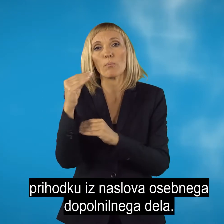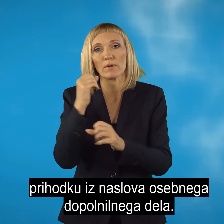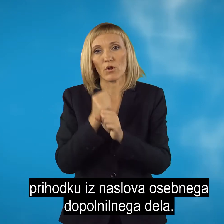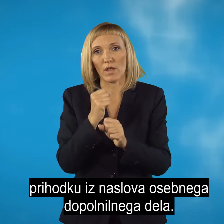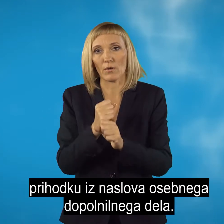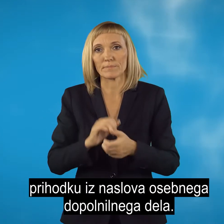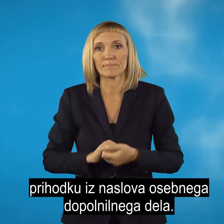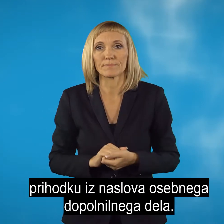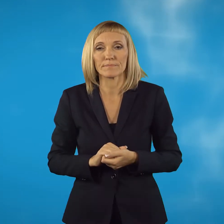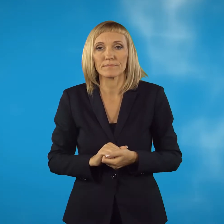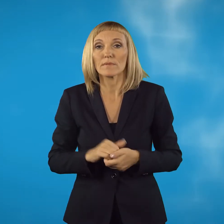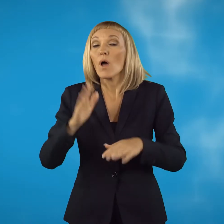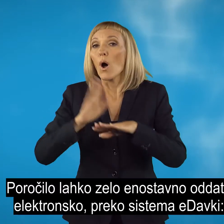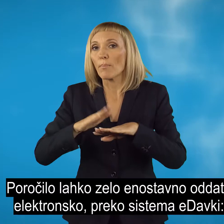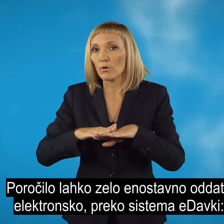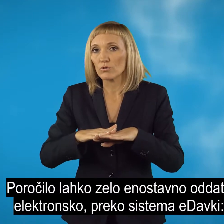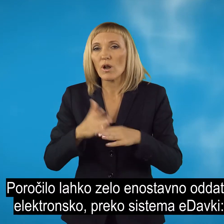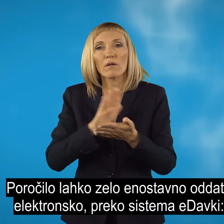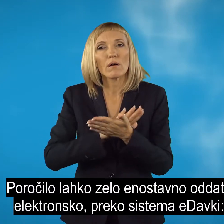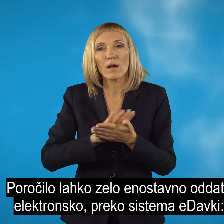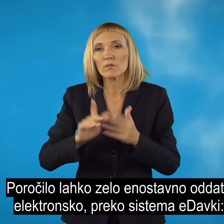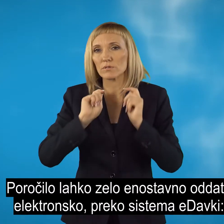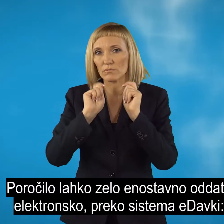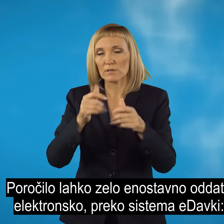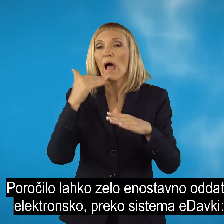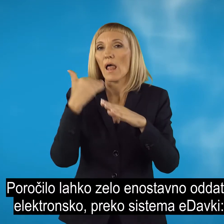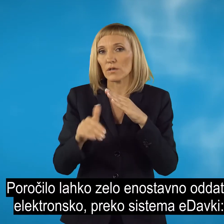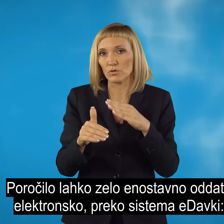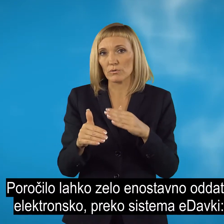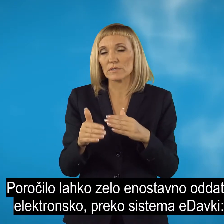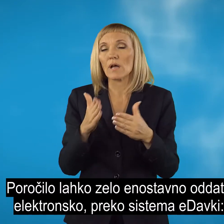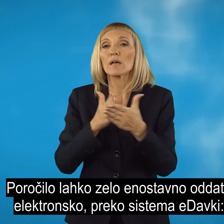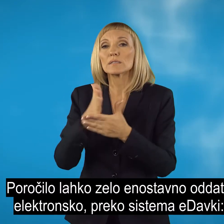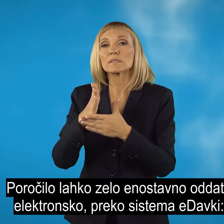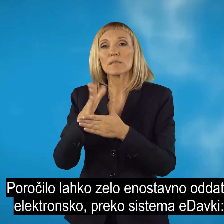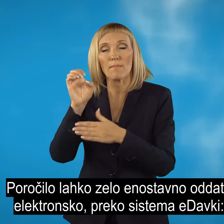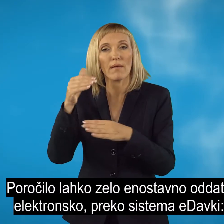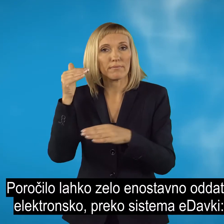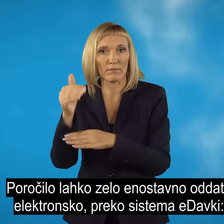dela. Poročilo lahko zelo enostavno oddate elektronsko preko sistema